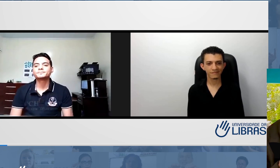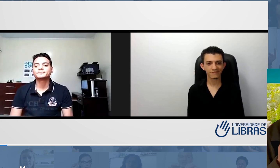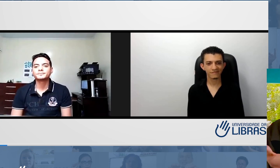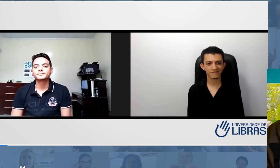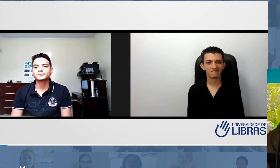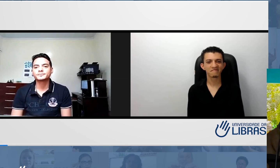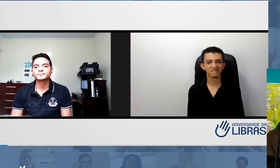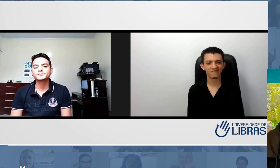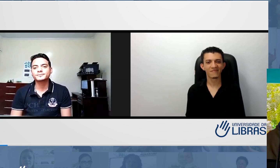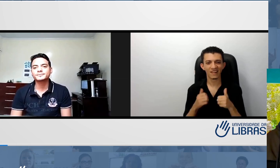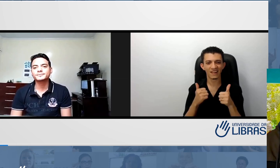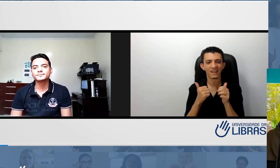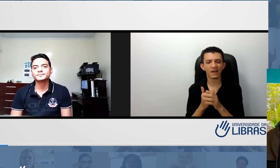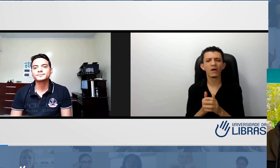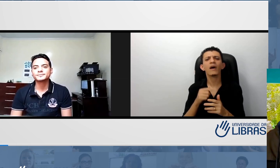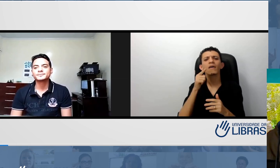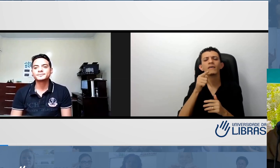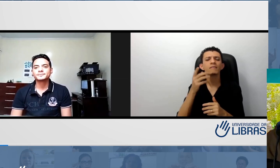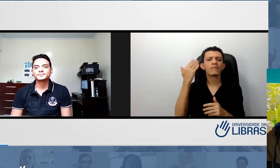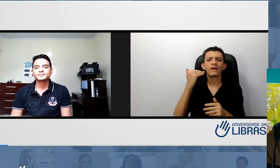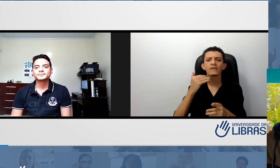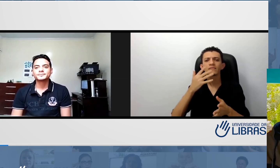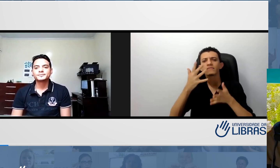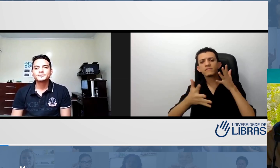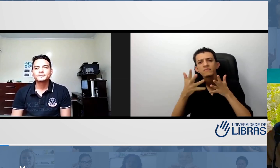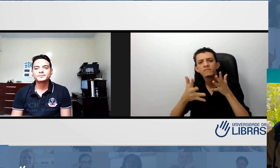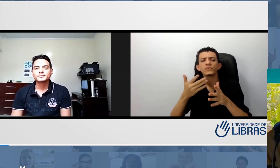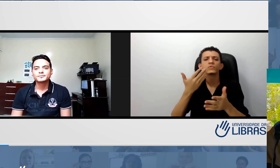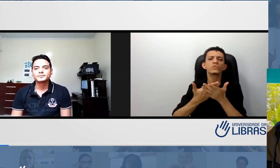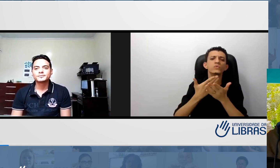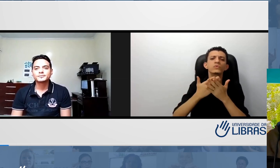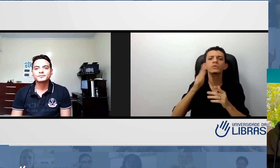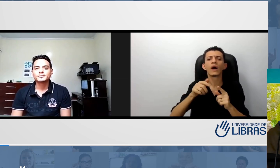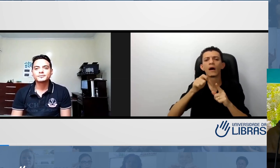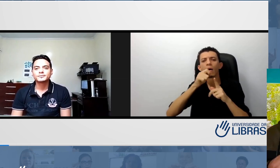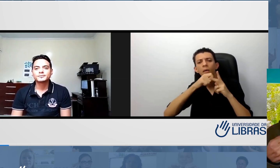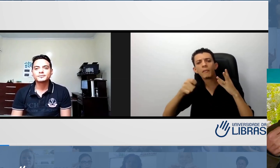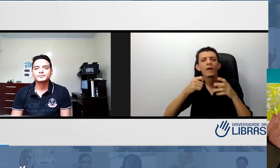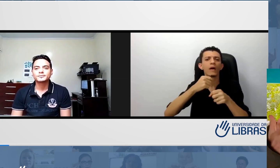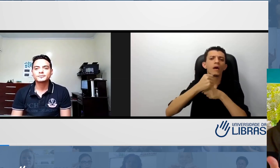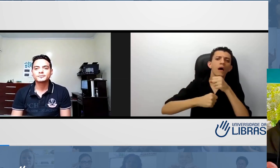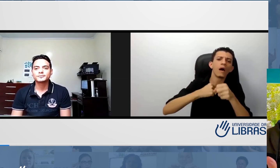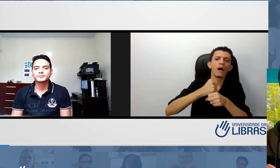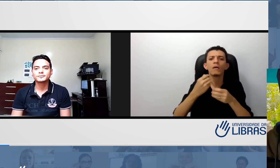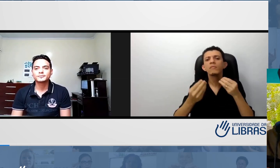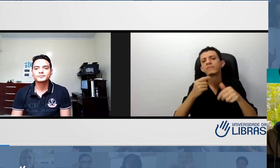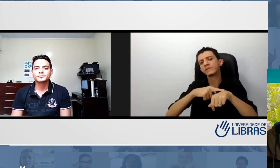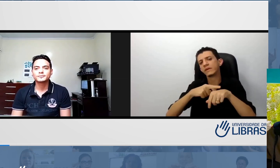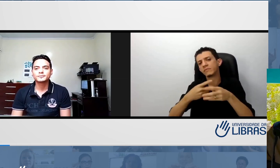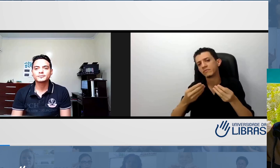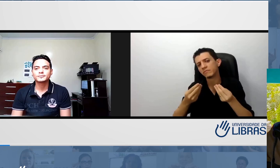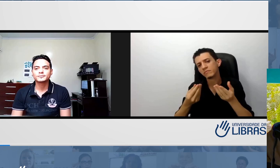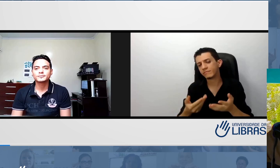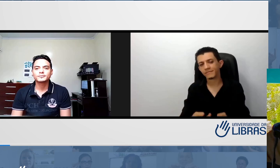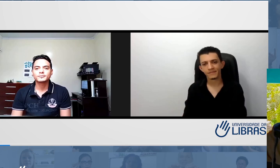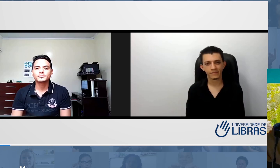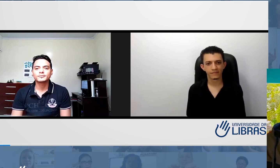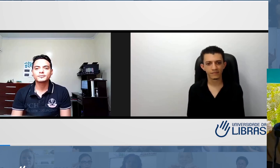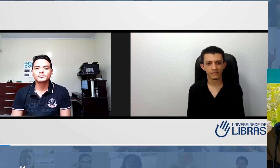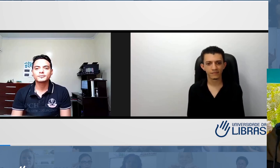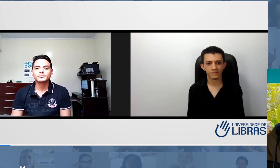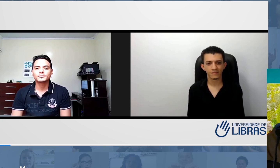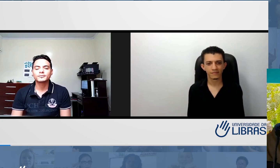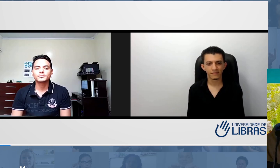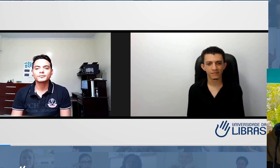não conseguia entender os surdos que estavam ali, ele tinha que interpretar para português. Ele não conseguia passar para Libras aquilo que estava